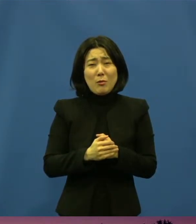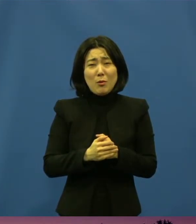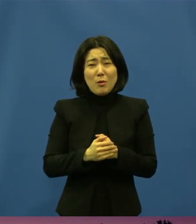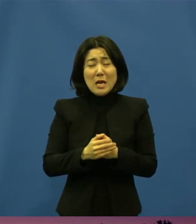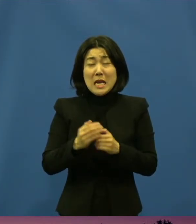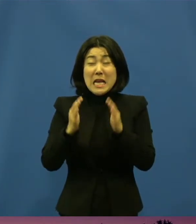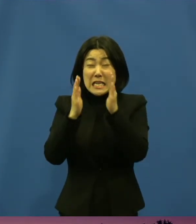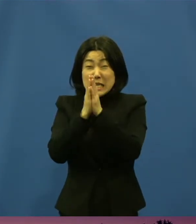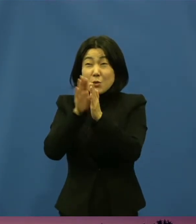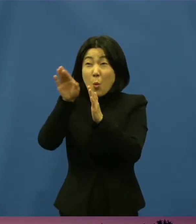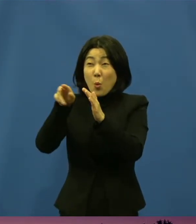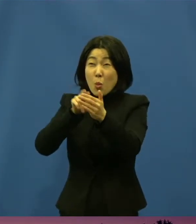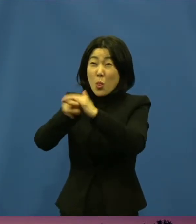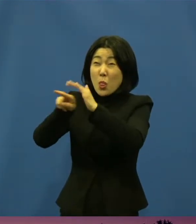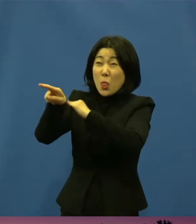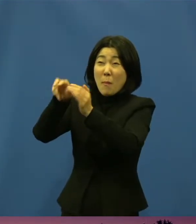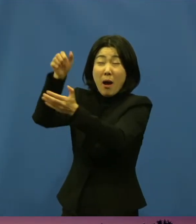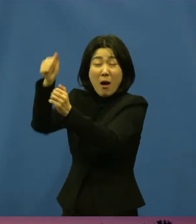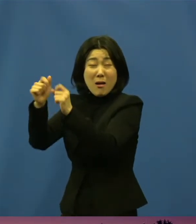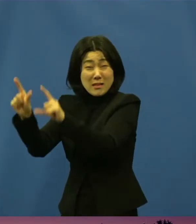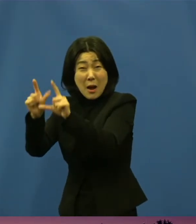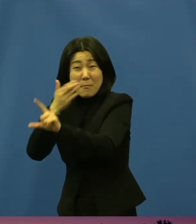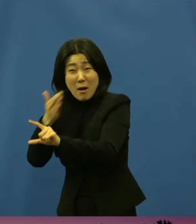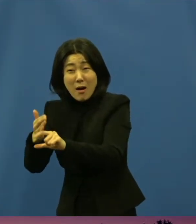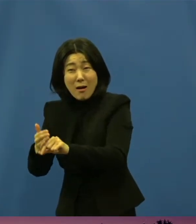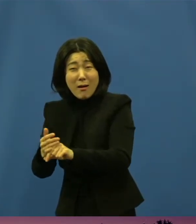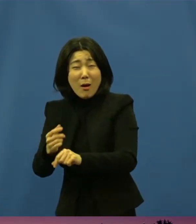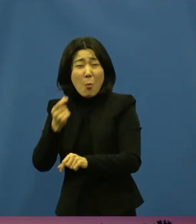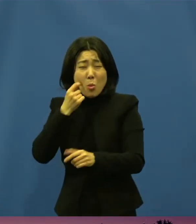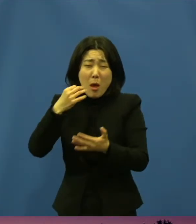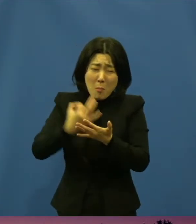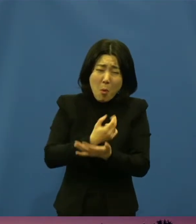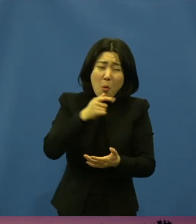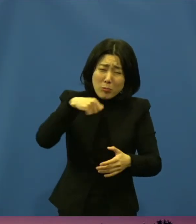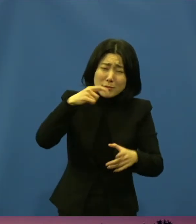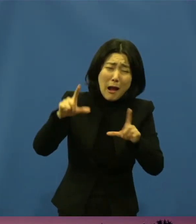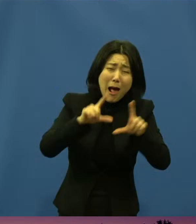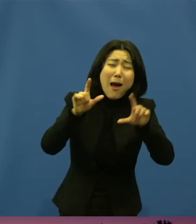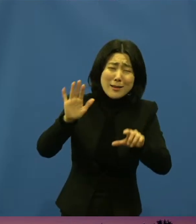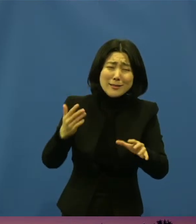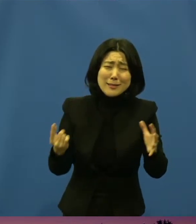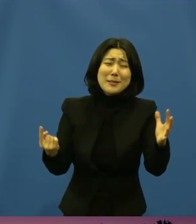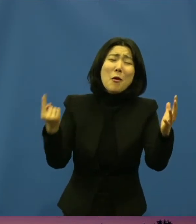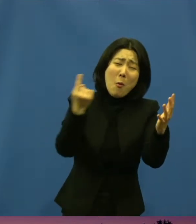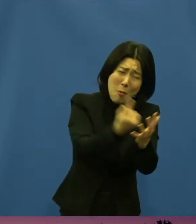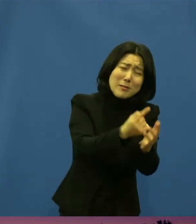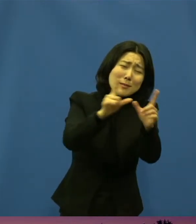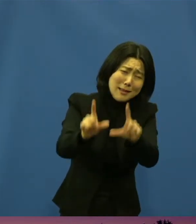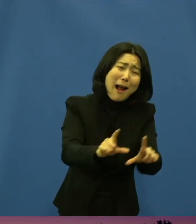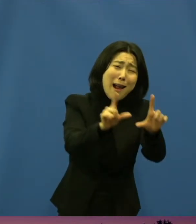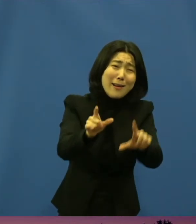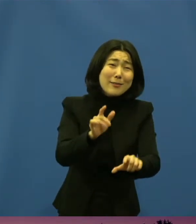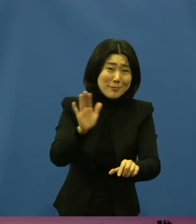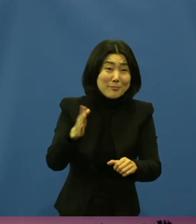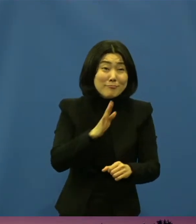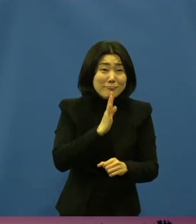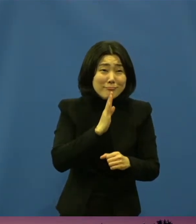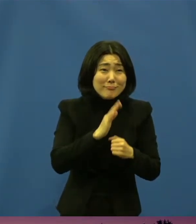한가운데 사는 겁니다. 그리고 치열한 세상 안으로 들어가야 돼요. 덩지고 살 수가 없습니다.